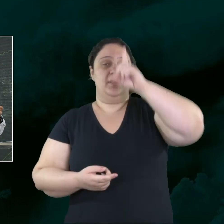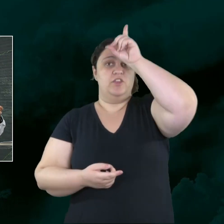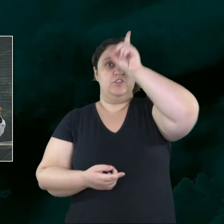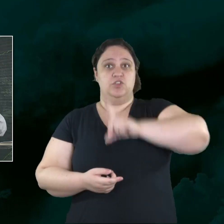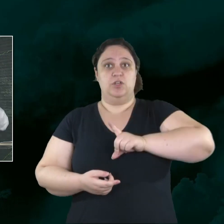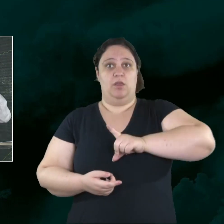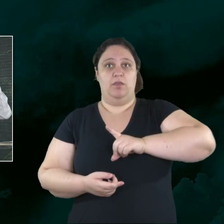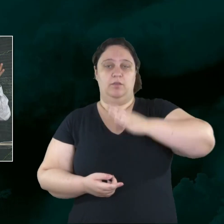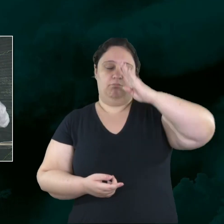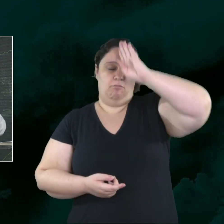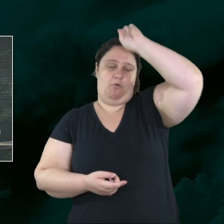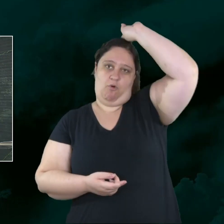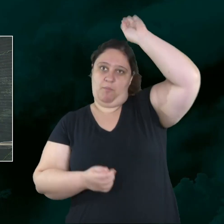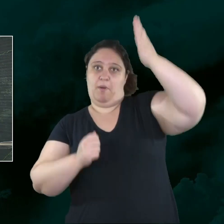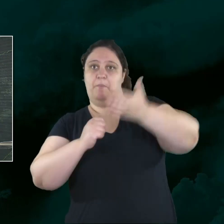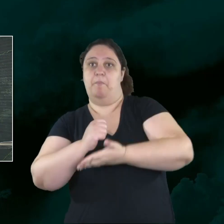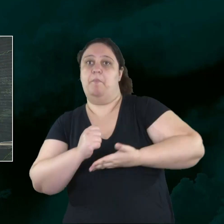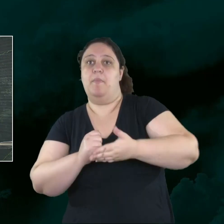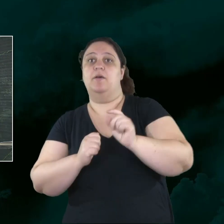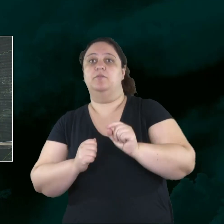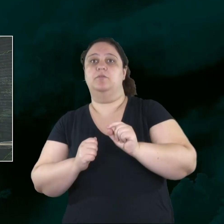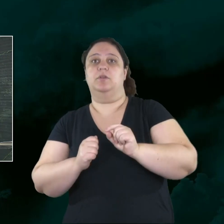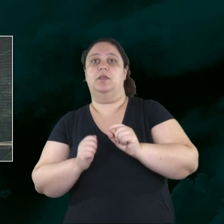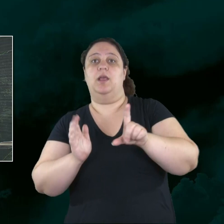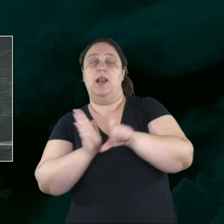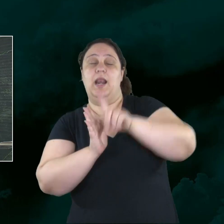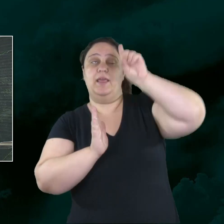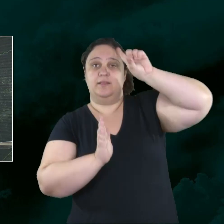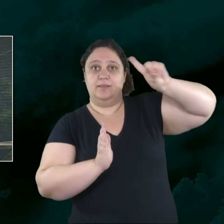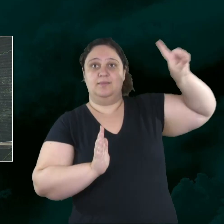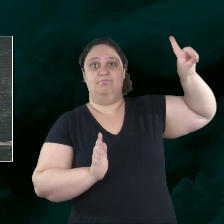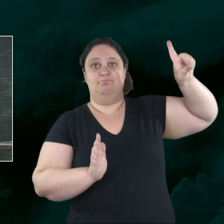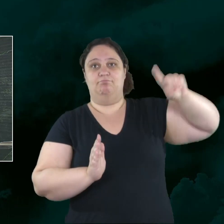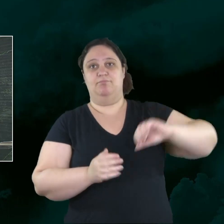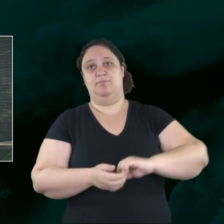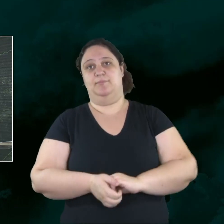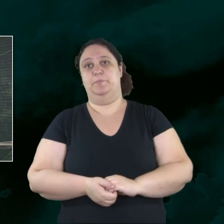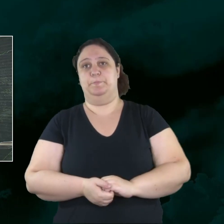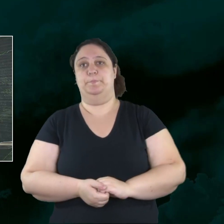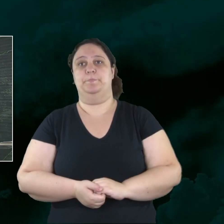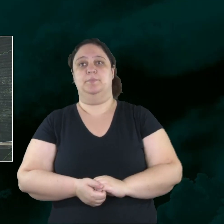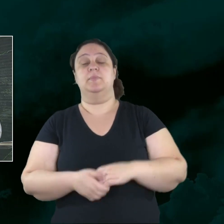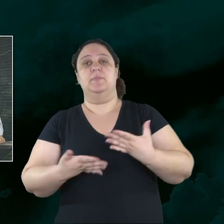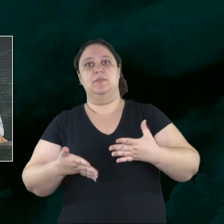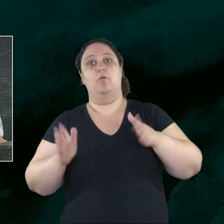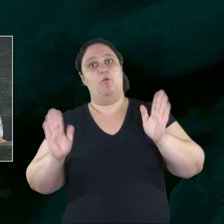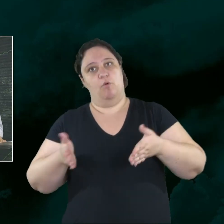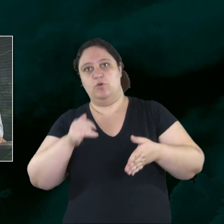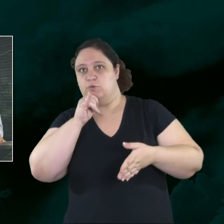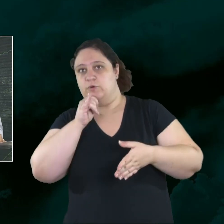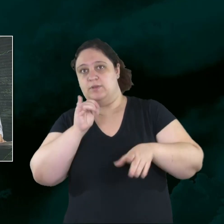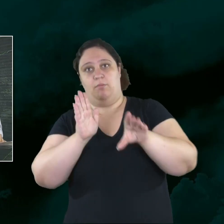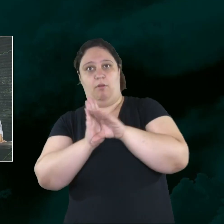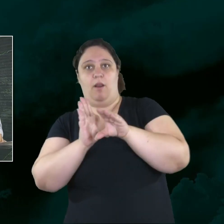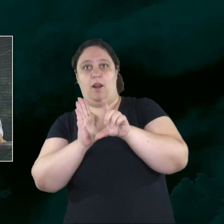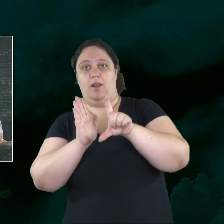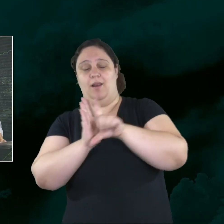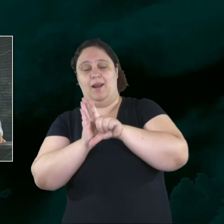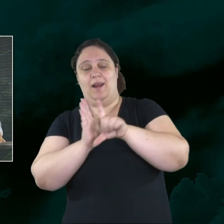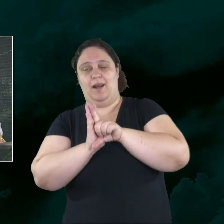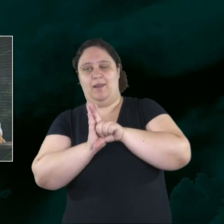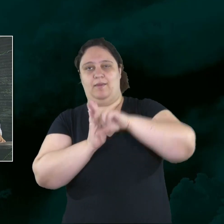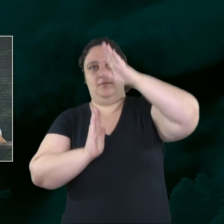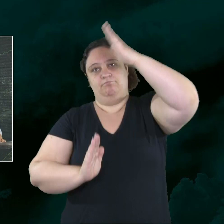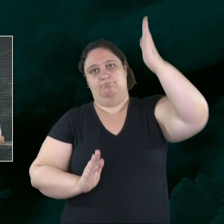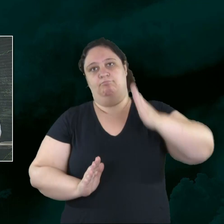muito baseado na própria lei de Deus. E hoje, aqui, a legislação brasileira, ela é muito, né,